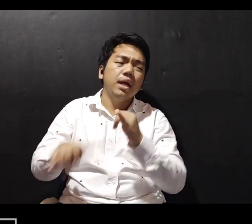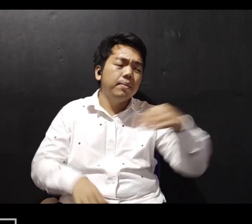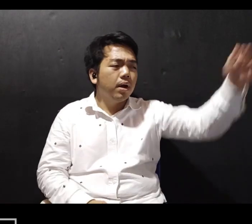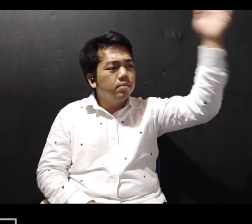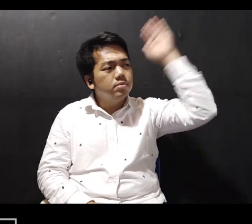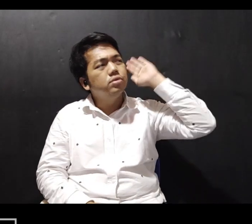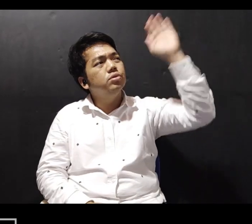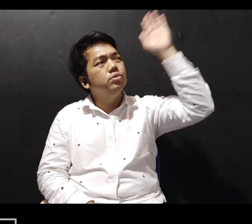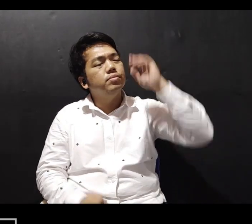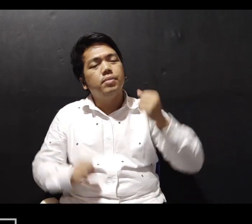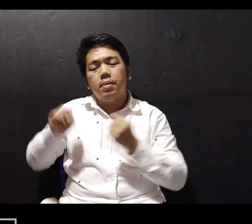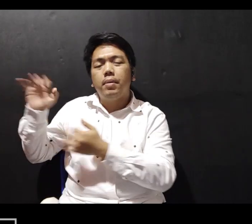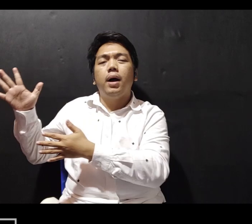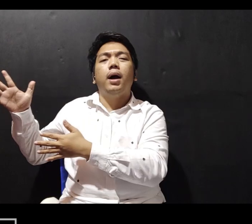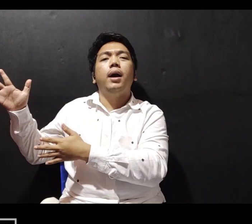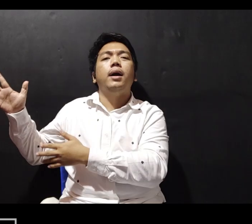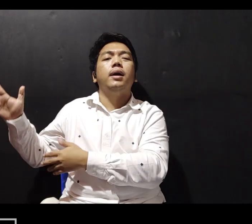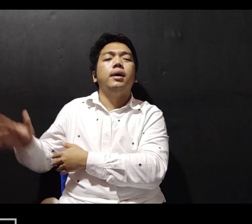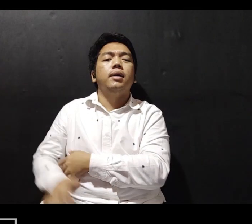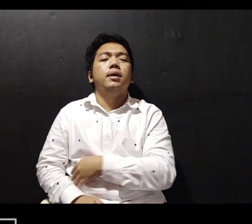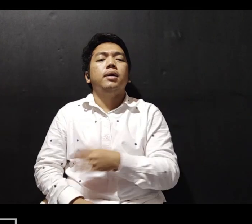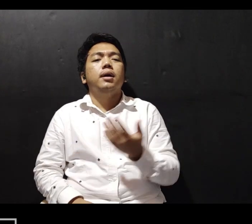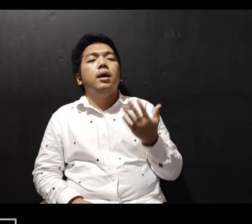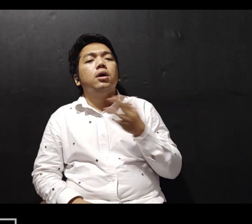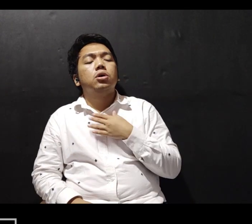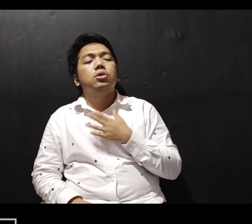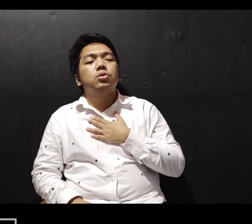Bersamamu Bapa.